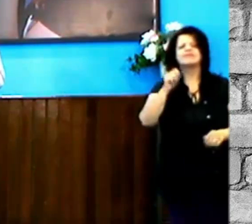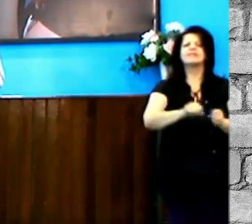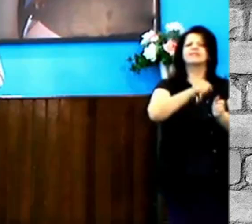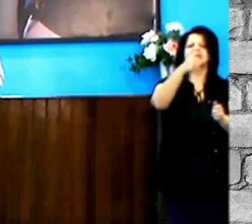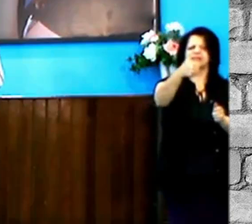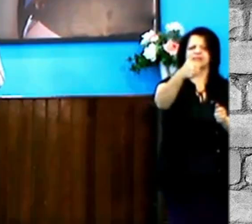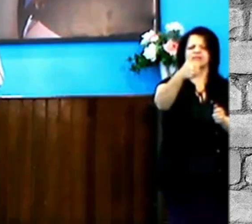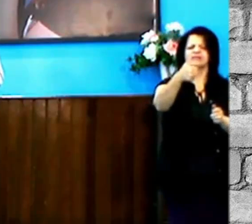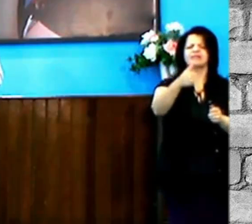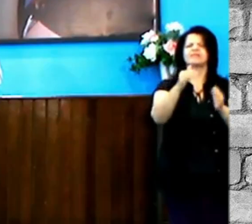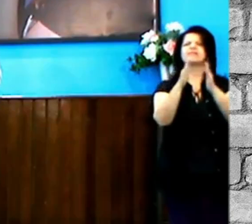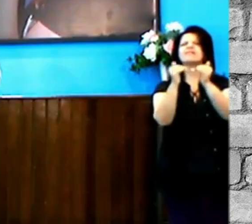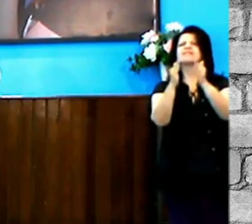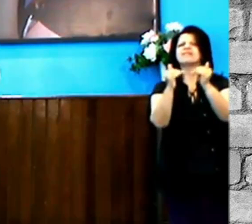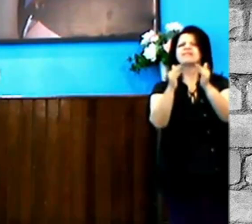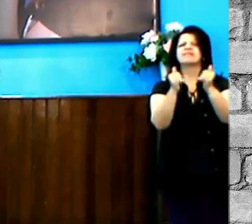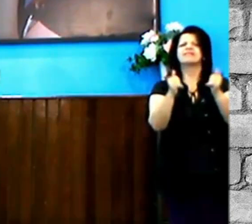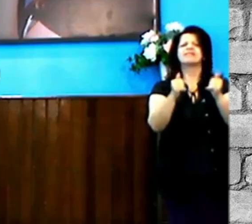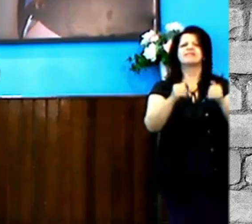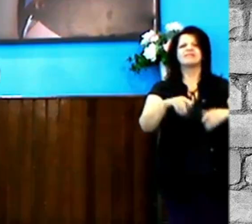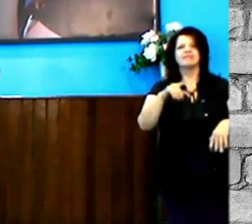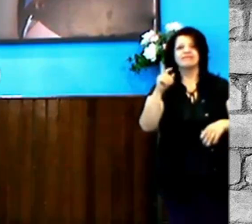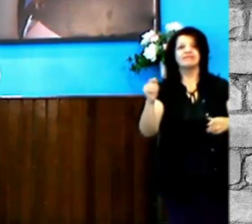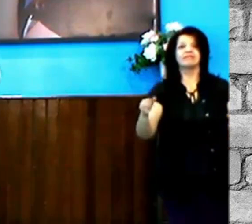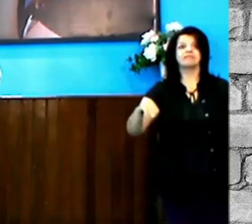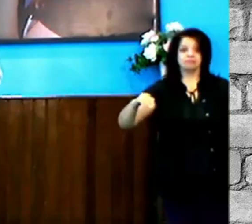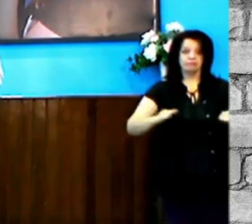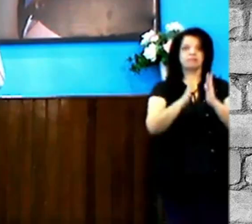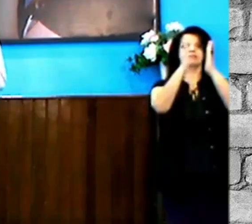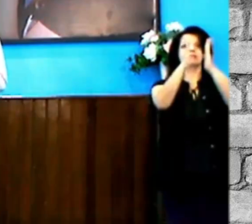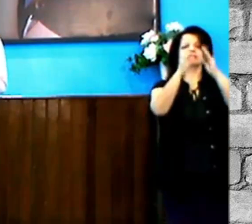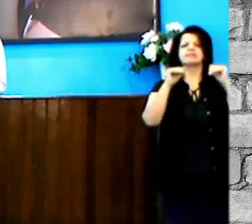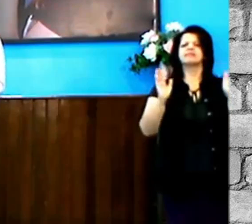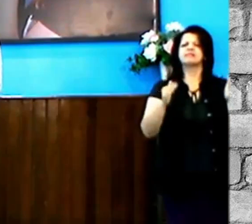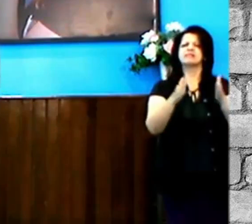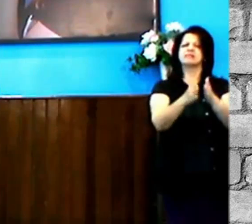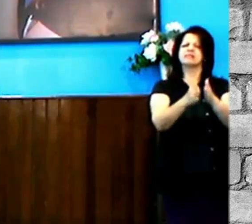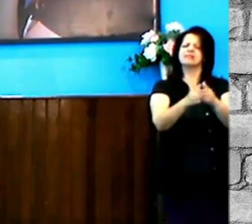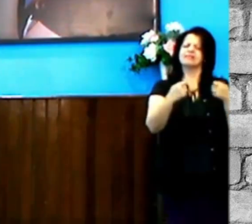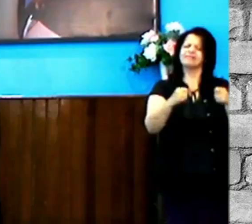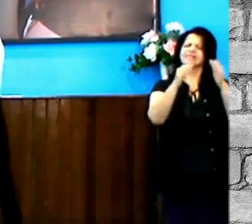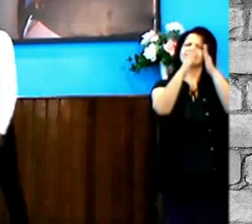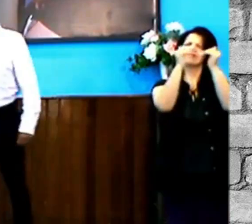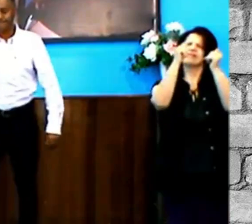de oração, né? Que é algo que nós estamos enfrentando e para o qual nós precisamos clamar a Deus.